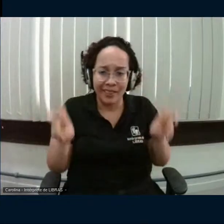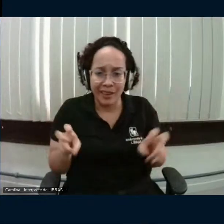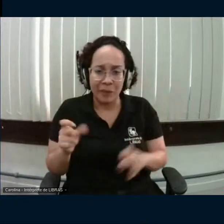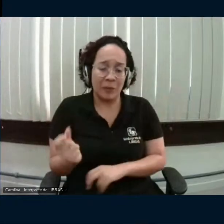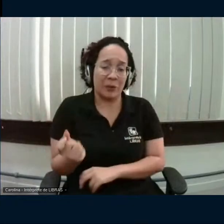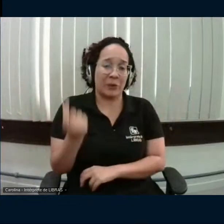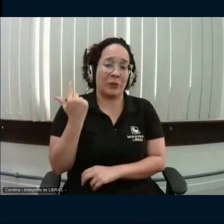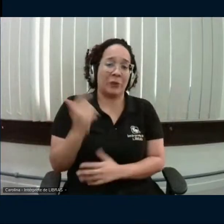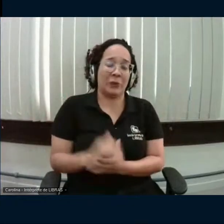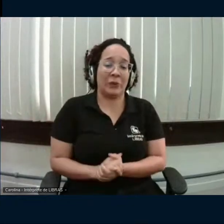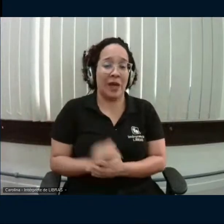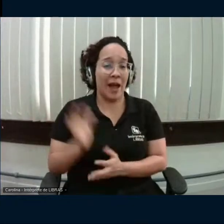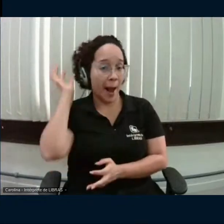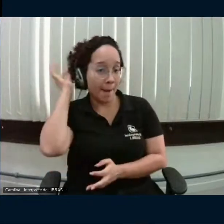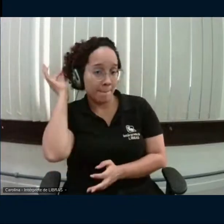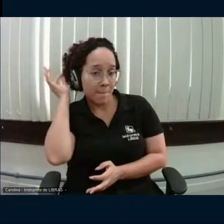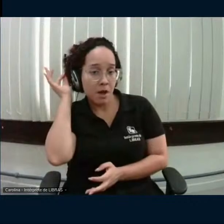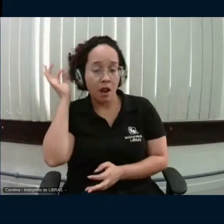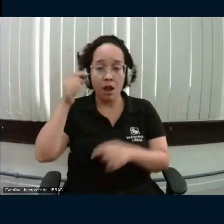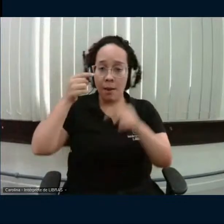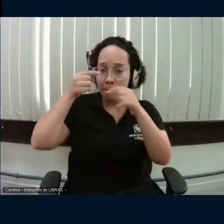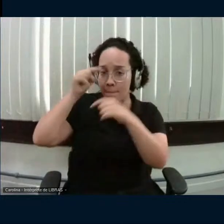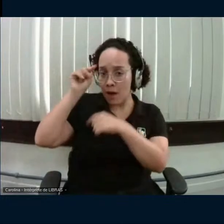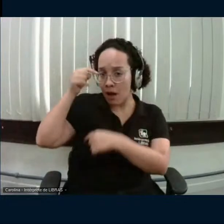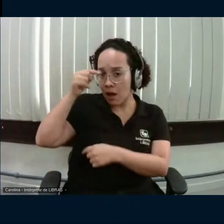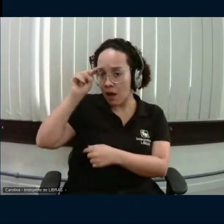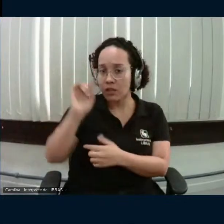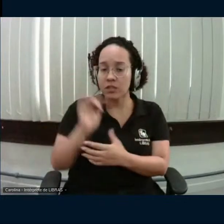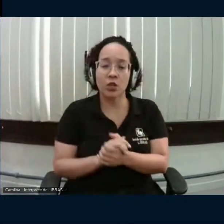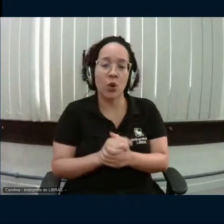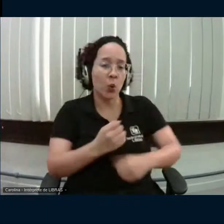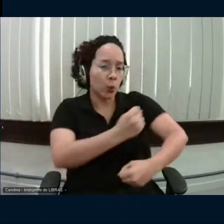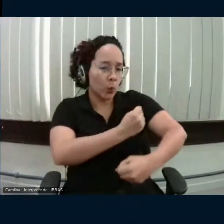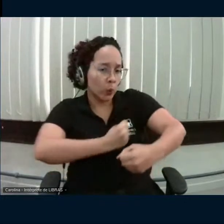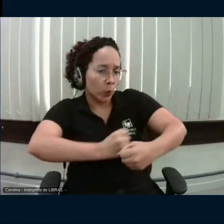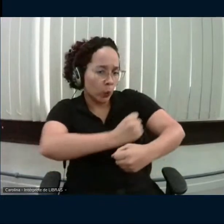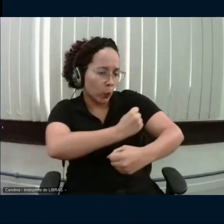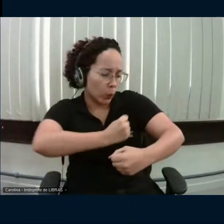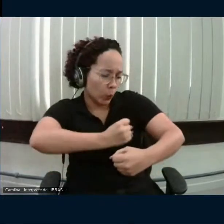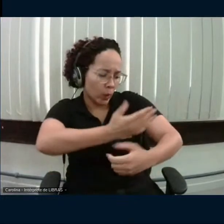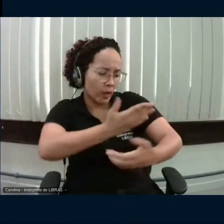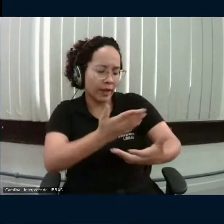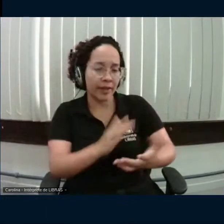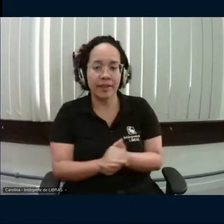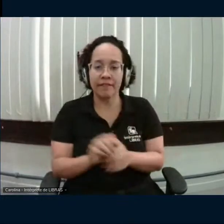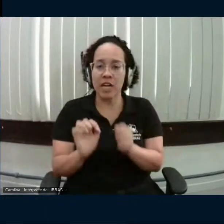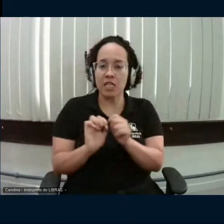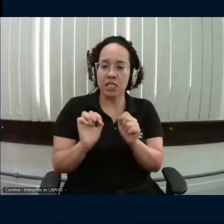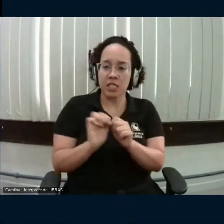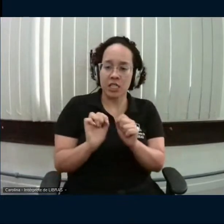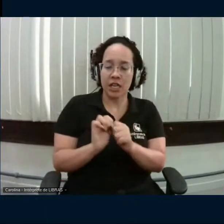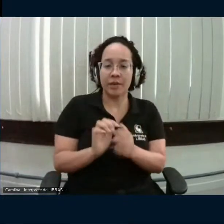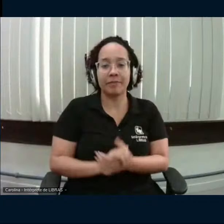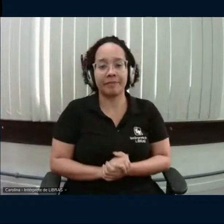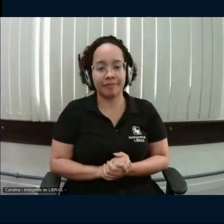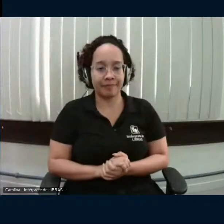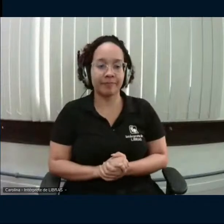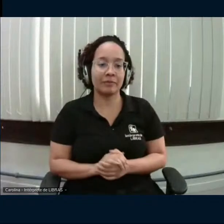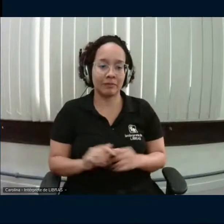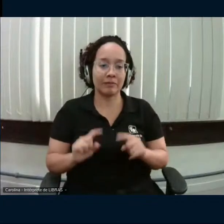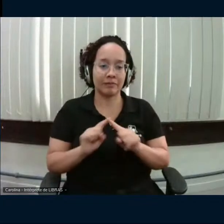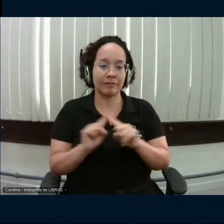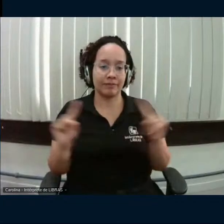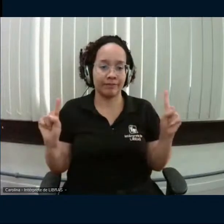aí, cabelo e maquiagem, como fazer bolo de pote, como ser empreendedor e coisas desse tipo.